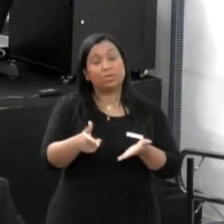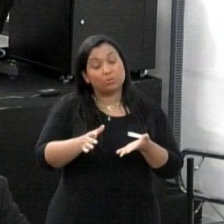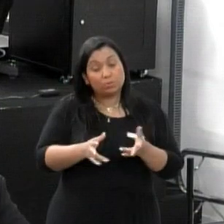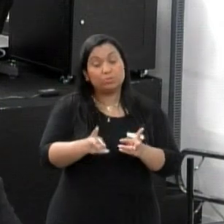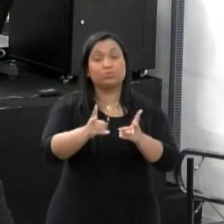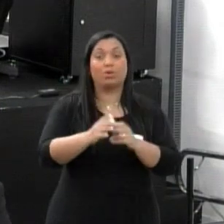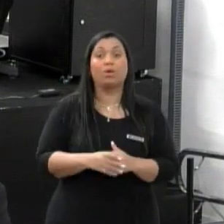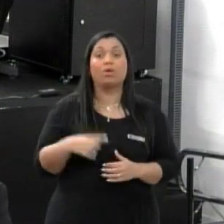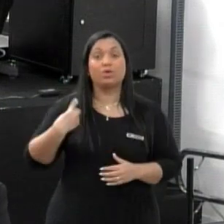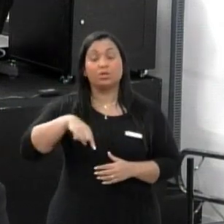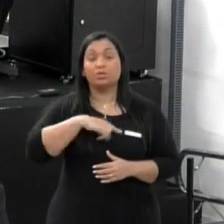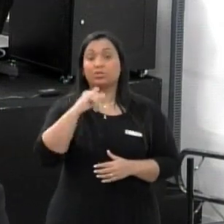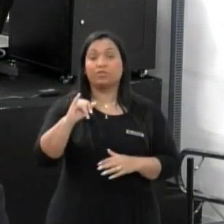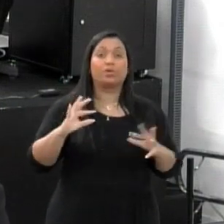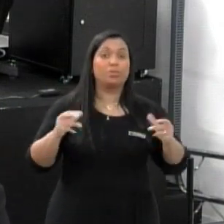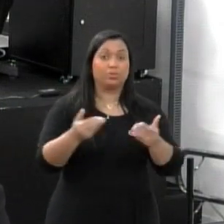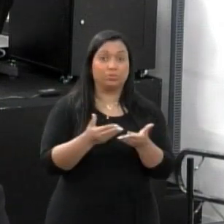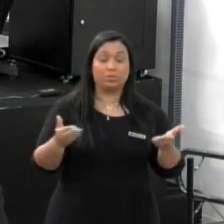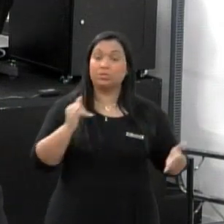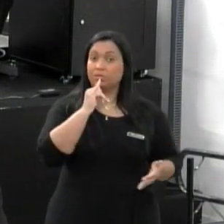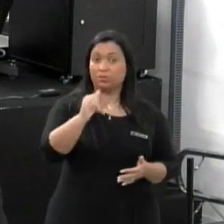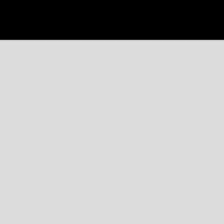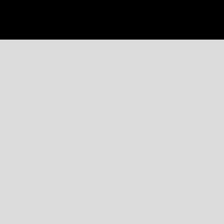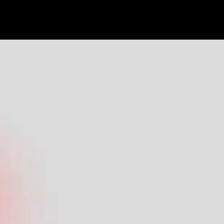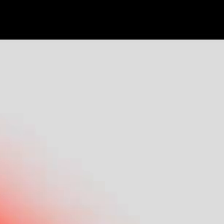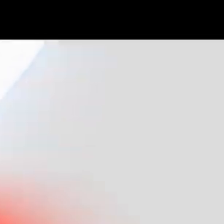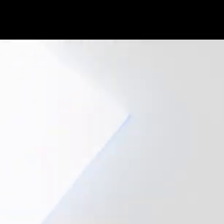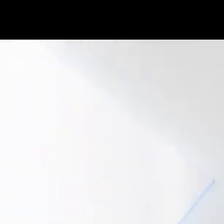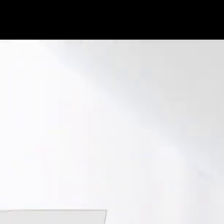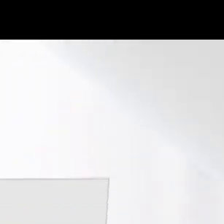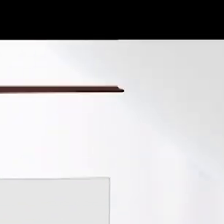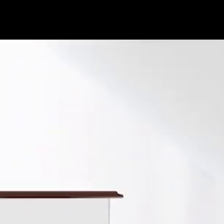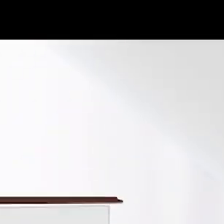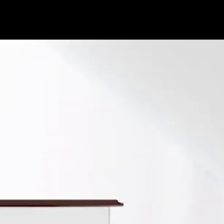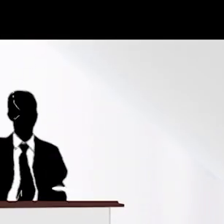é o que a gente vai estar passando para todo mundo aí tem dito excelência